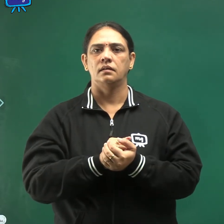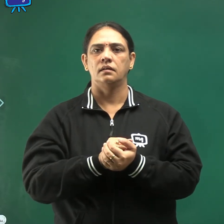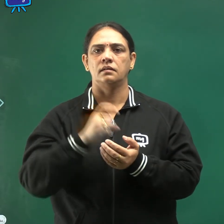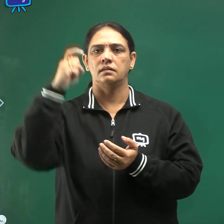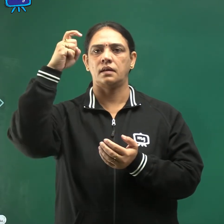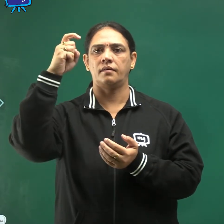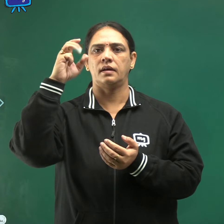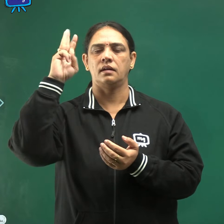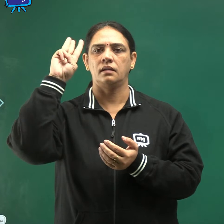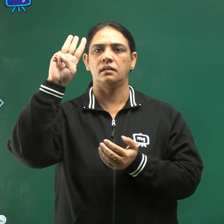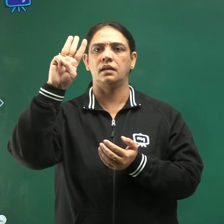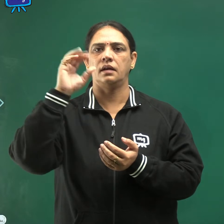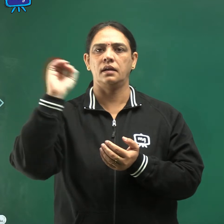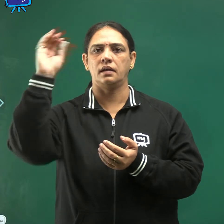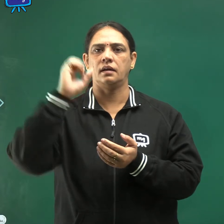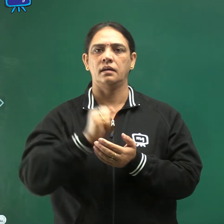73 डिग्री